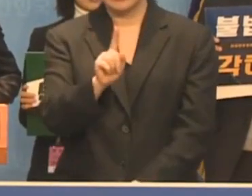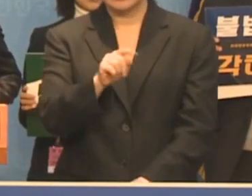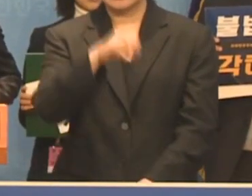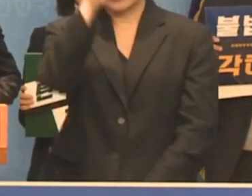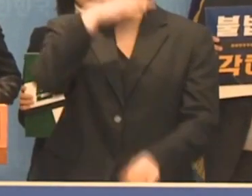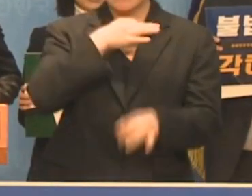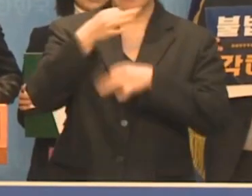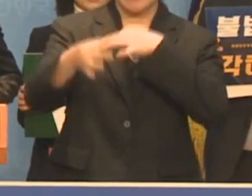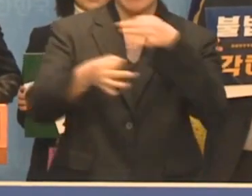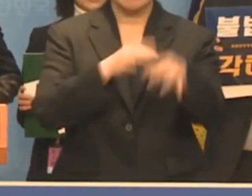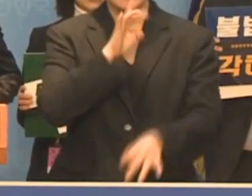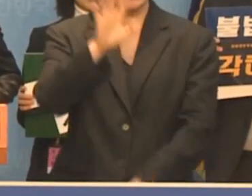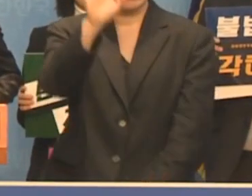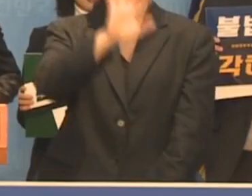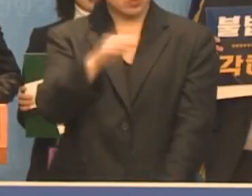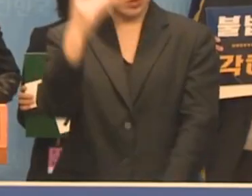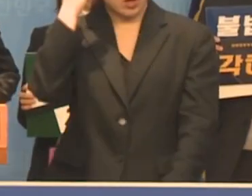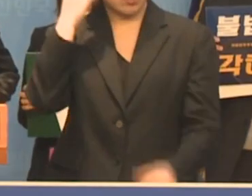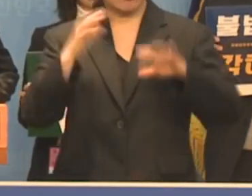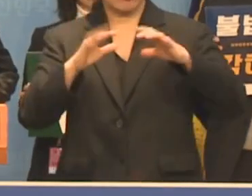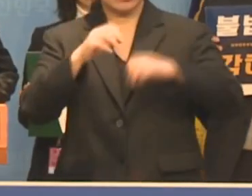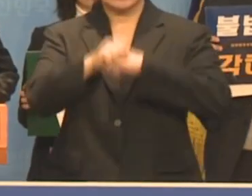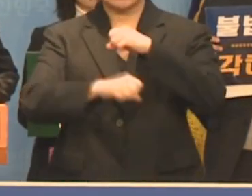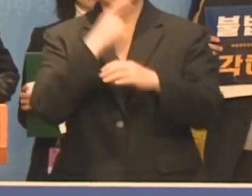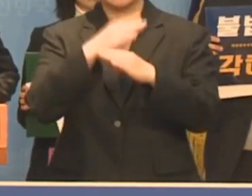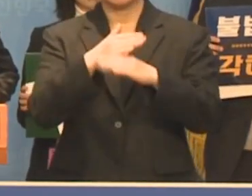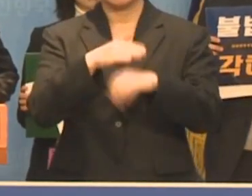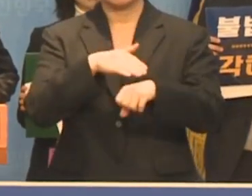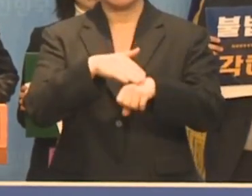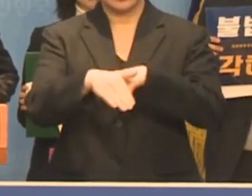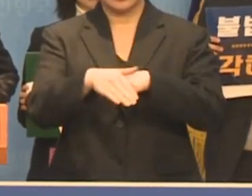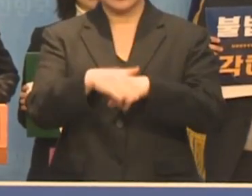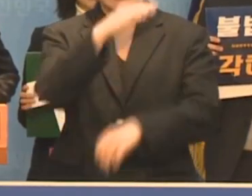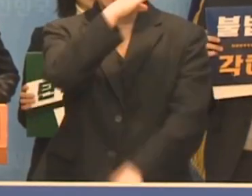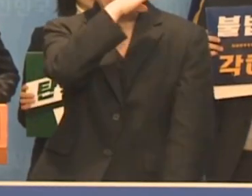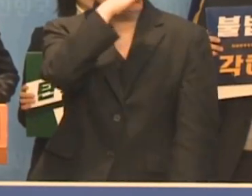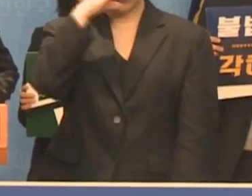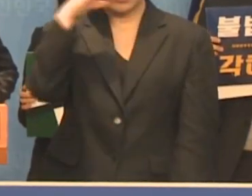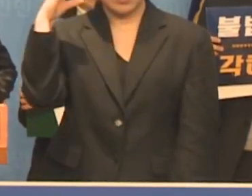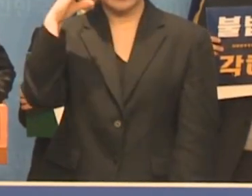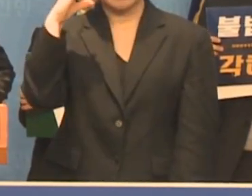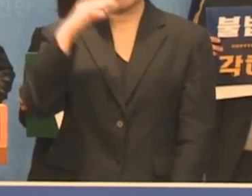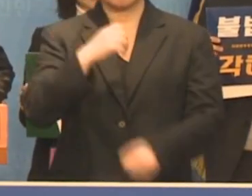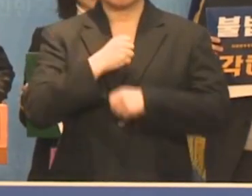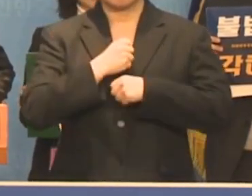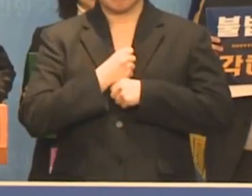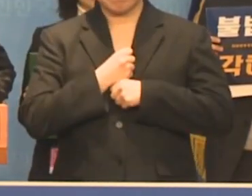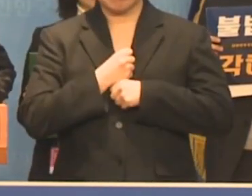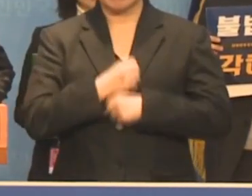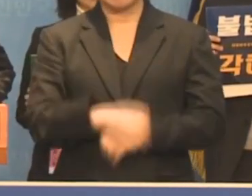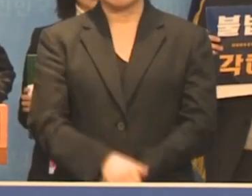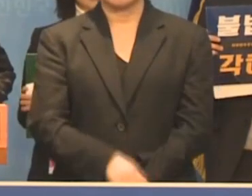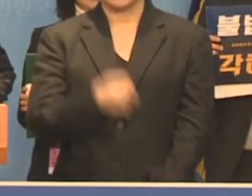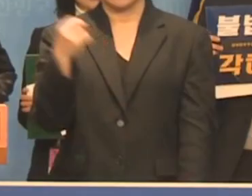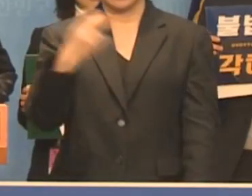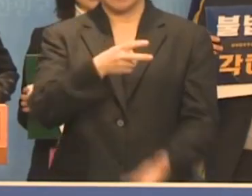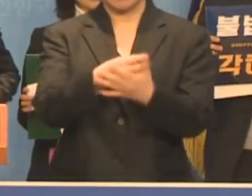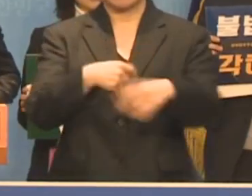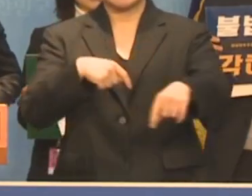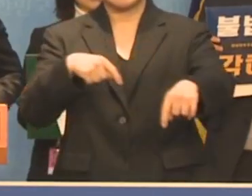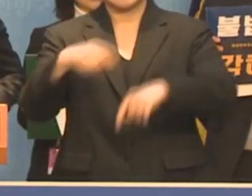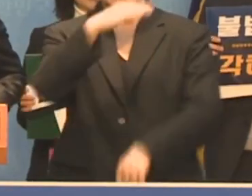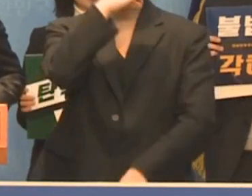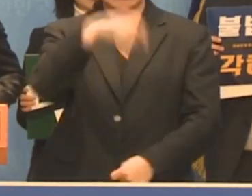외침이 아니라 대한민국의 자유민주주의를 바로 지켜주고 또 법치와 정의를